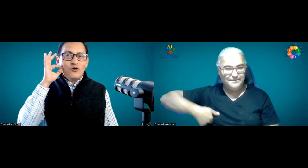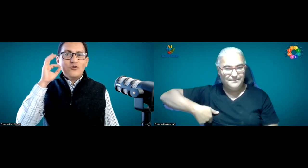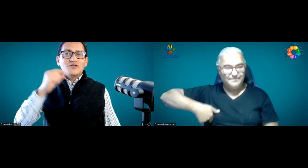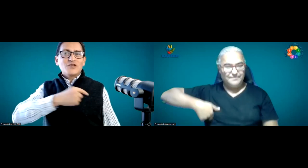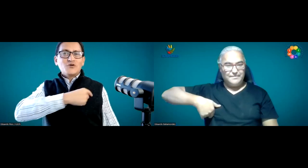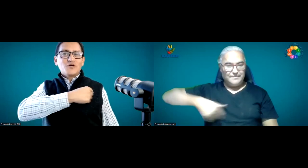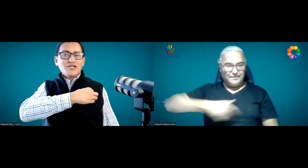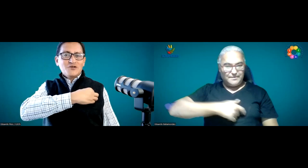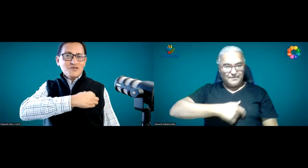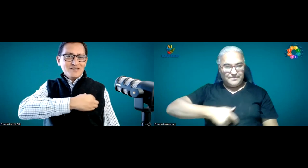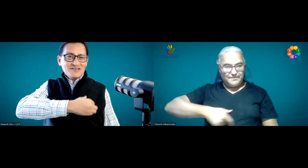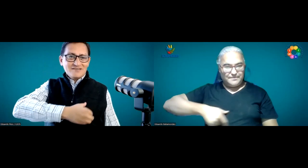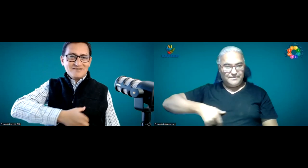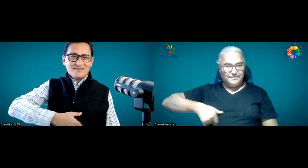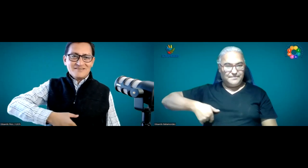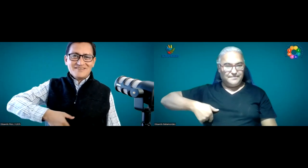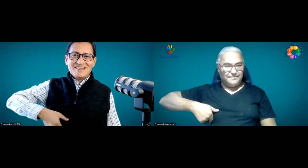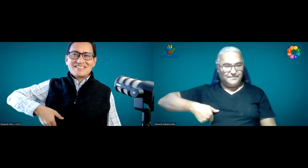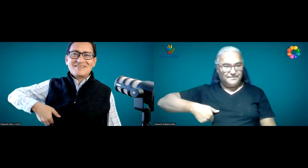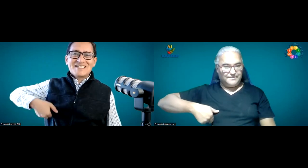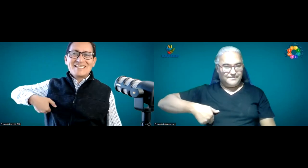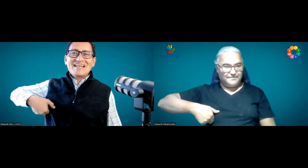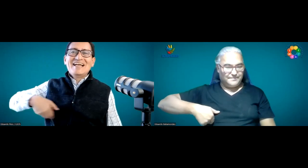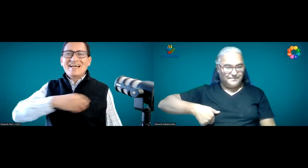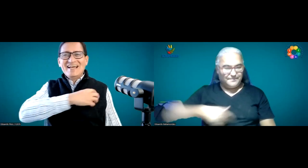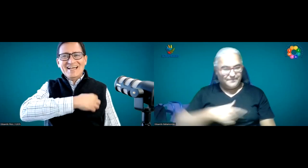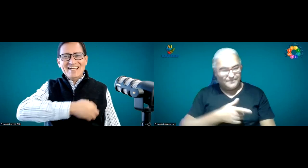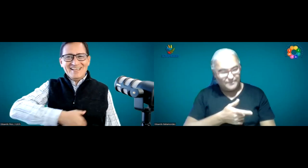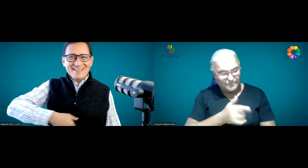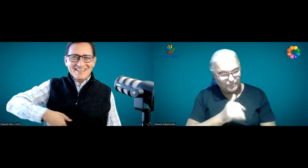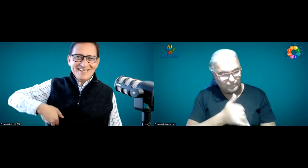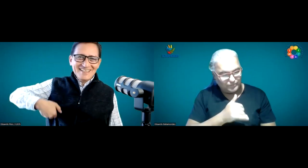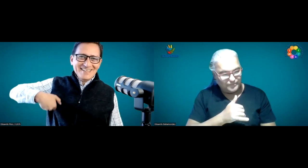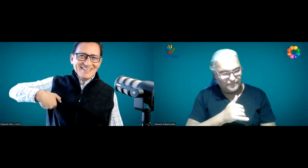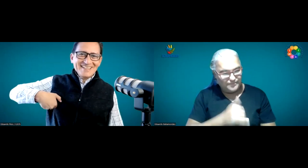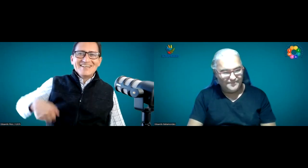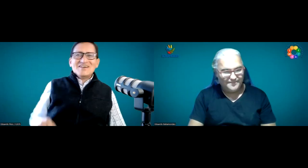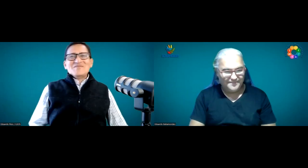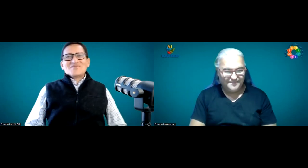Y luego hizo el dibujito de la cerveza cristal.